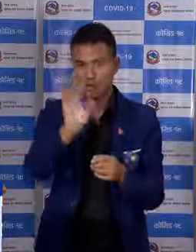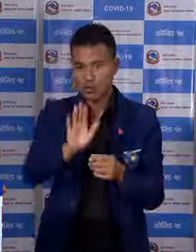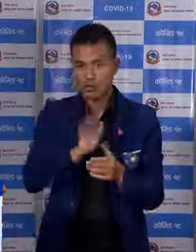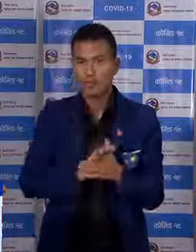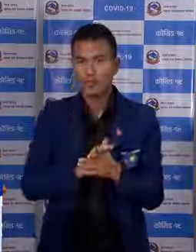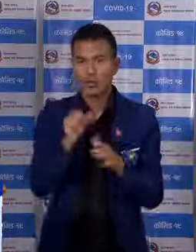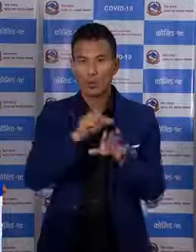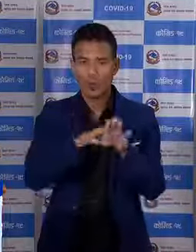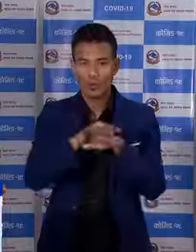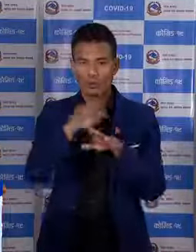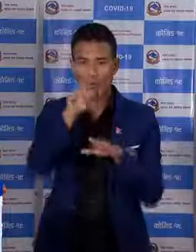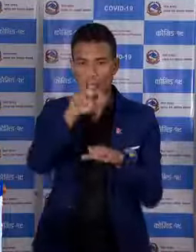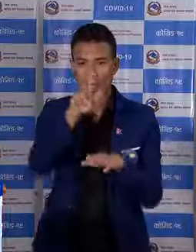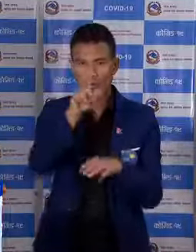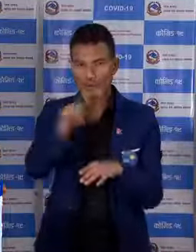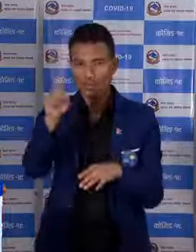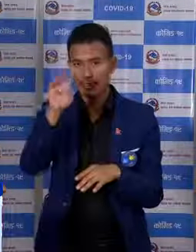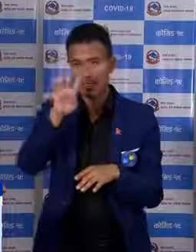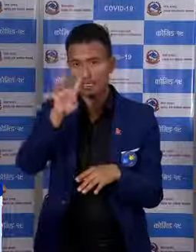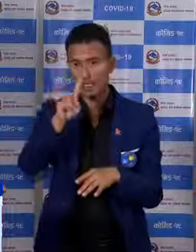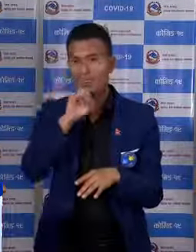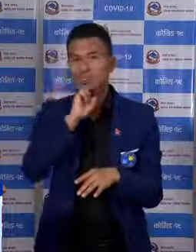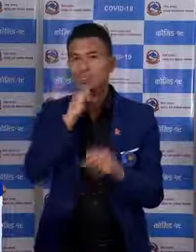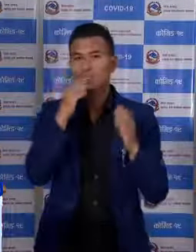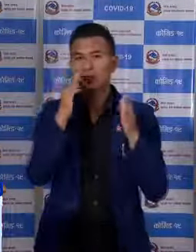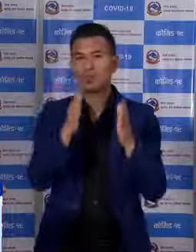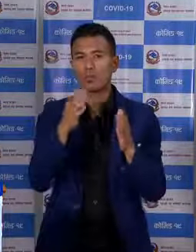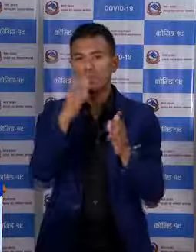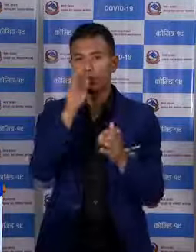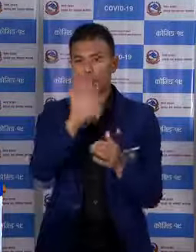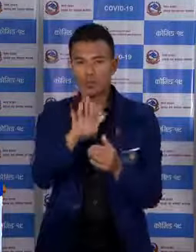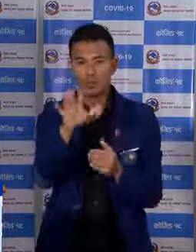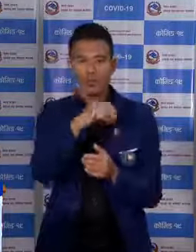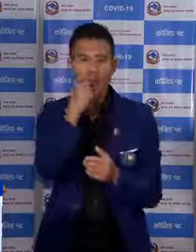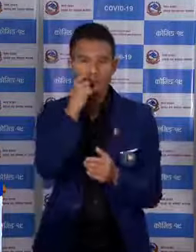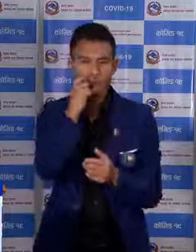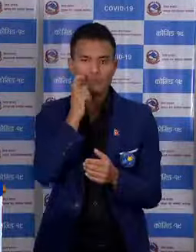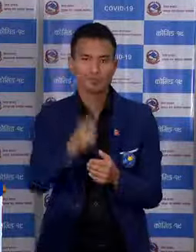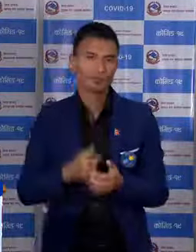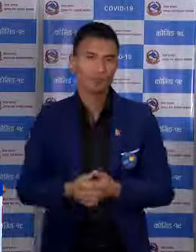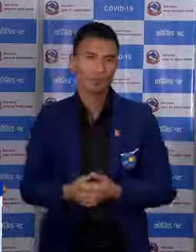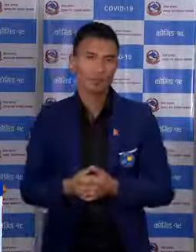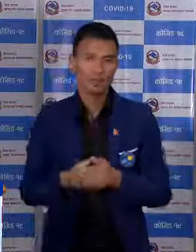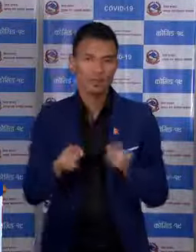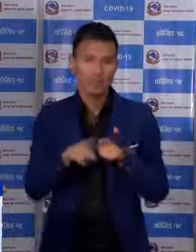छो वाहारु 18 देखी 41 वर्षया उमेर का उन्हों छो सबई पुरुष नहीं उन्हों छ